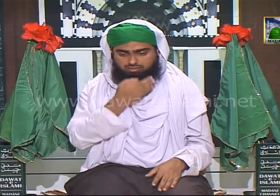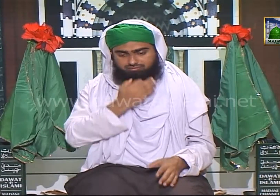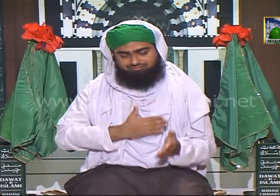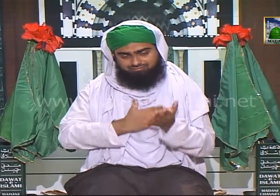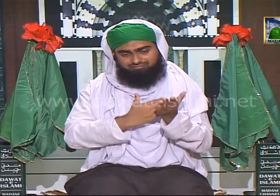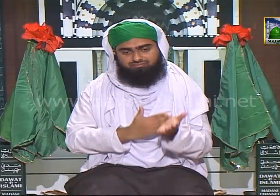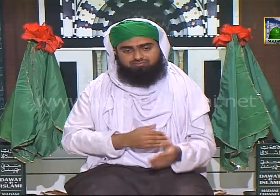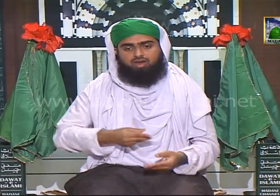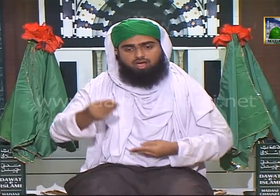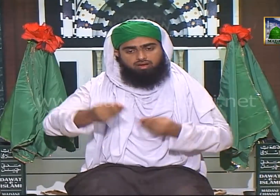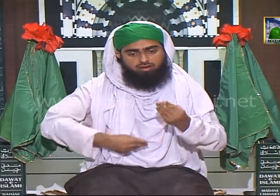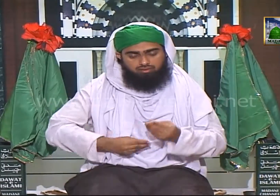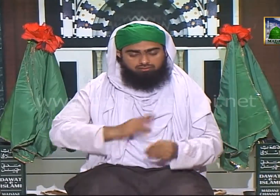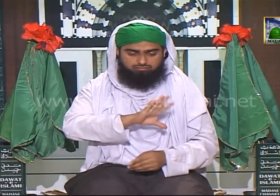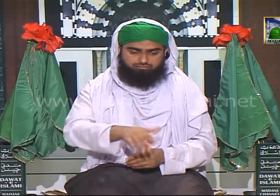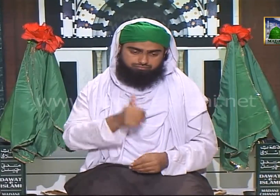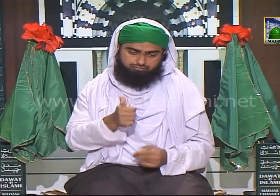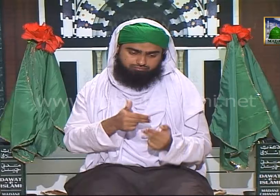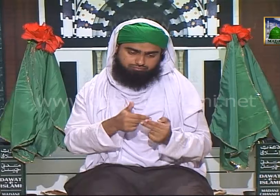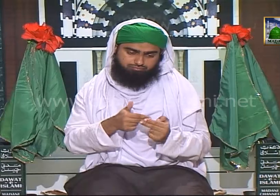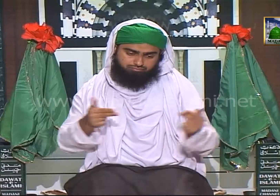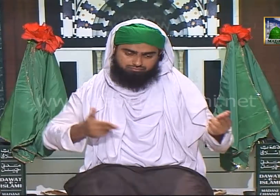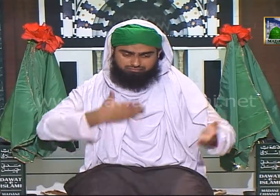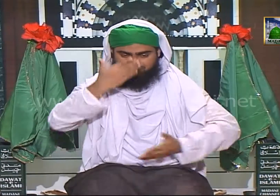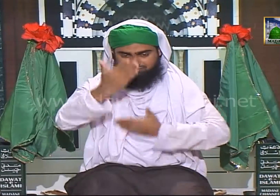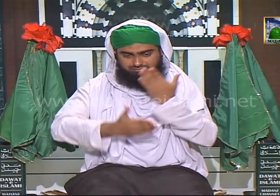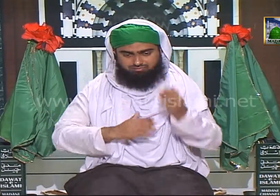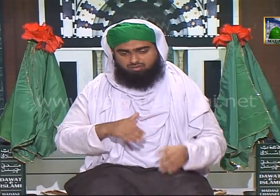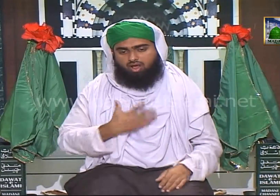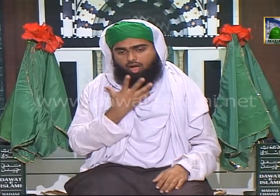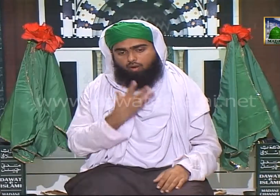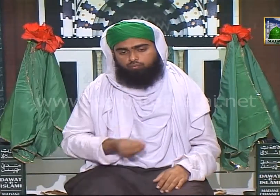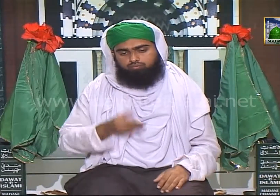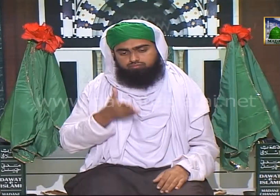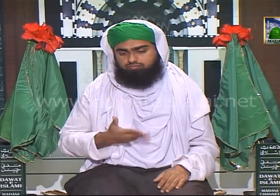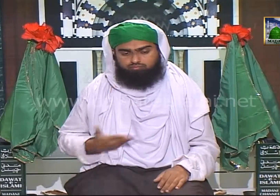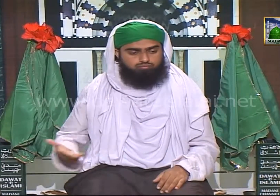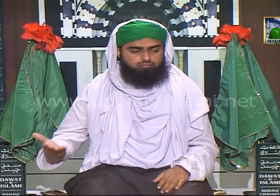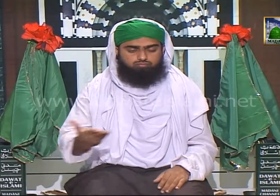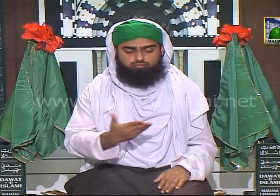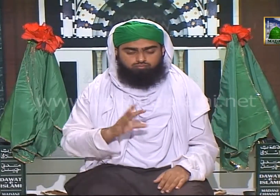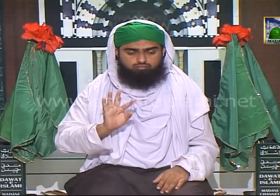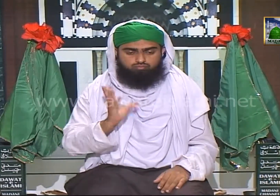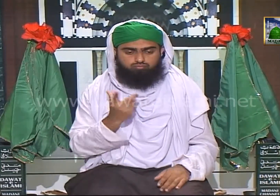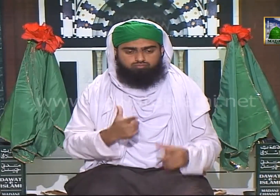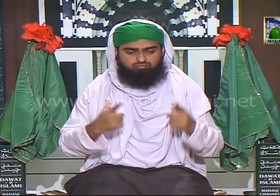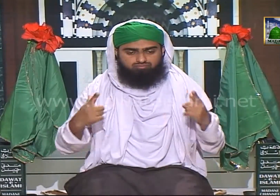کسب حلال سے متعلق کچھ عرض کرنا ہے، اور بدقسمتی سے فی زمانہ کسب حلال